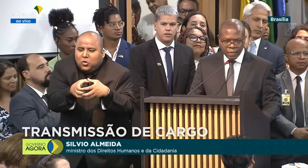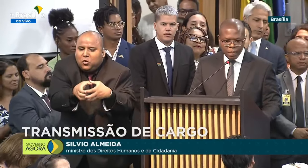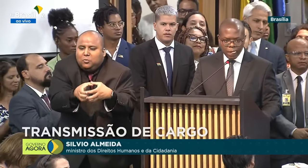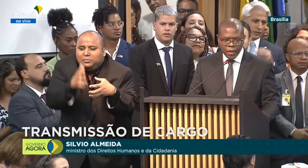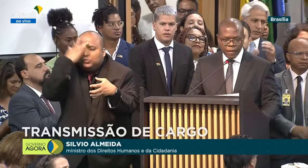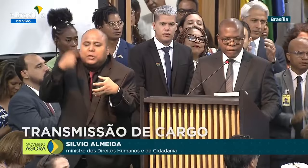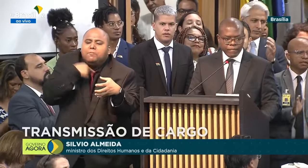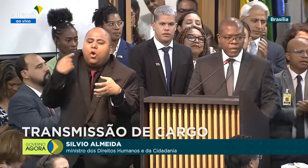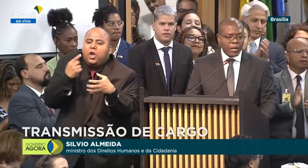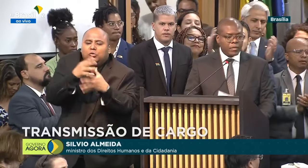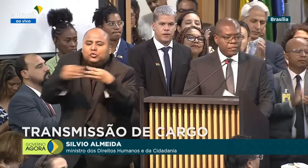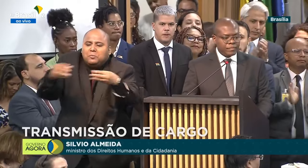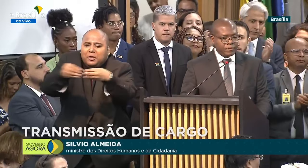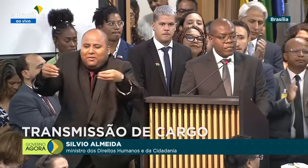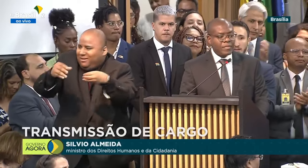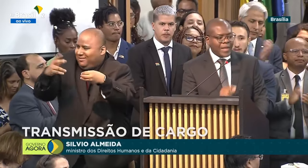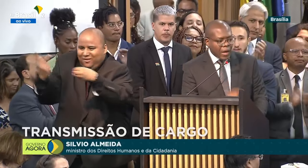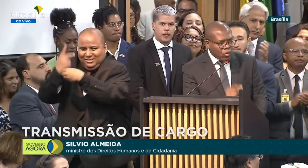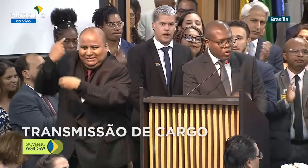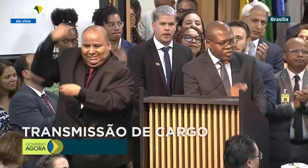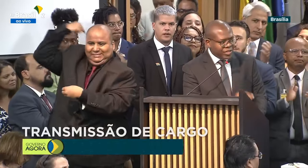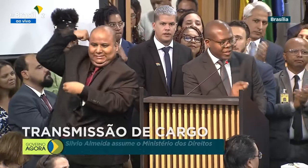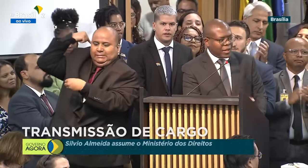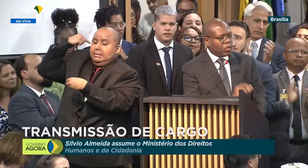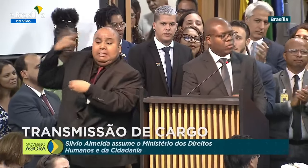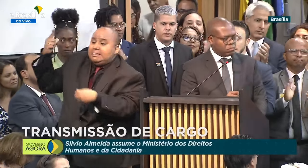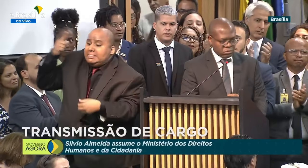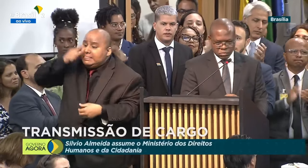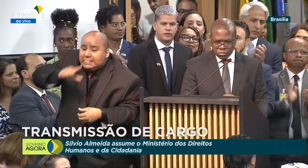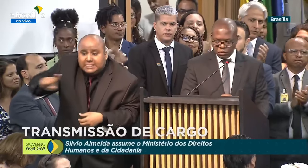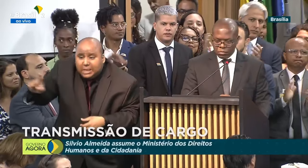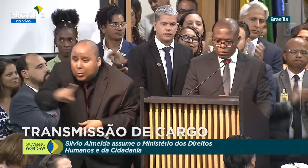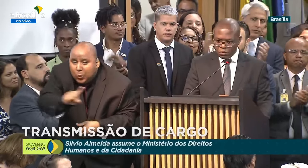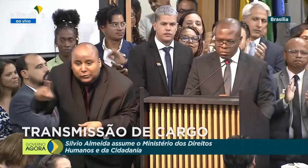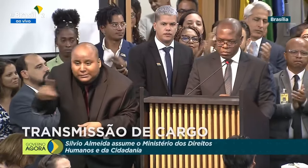aparecidos não conseguiu